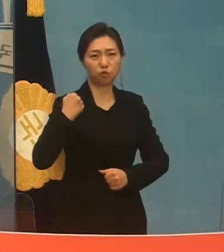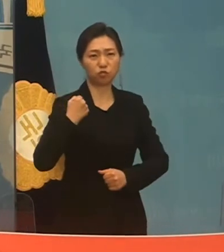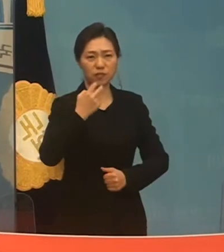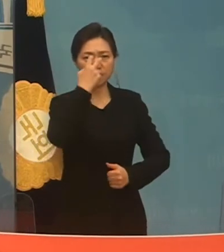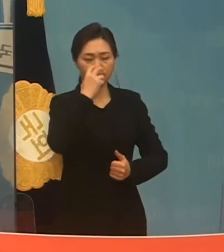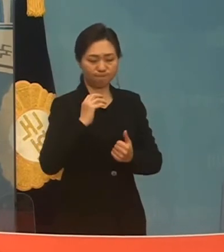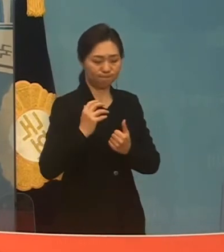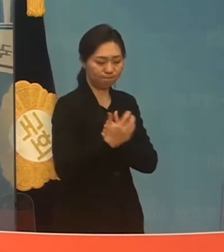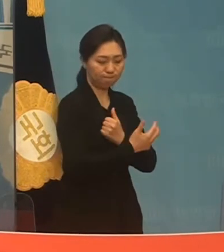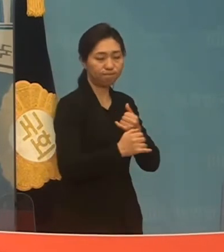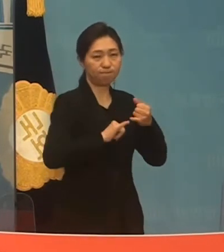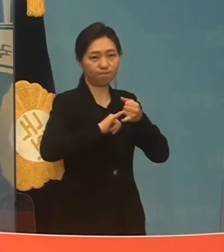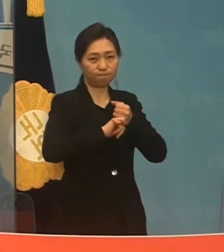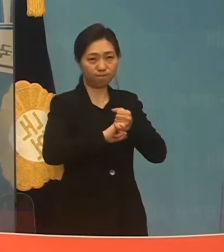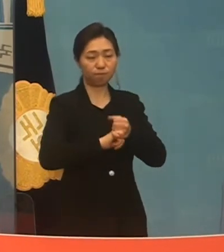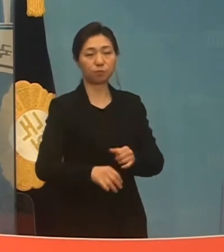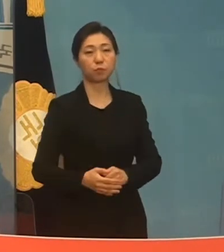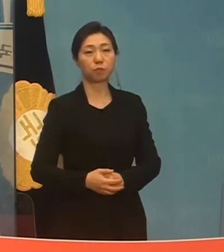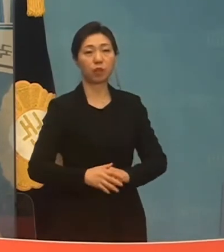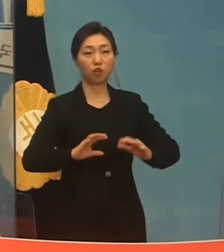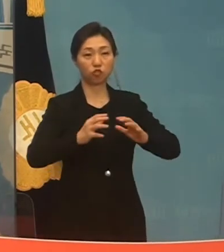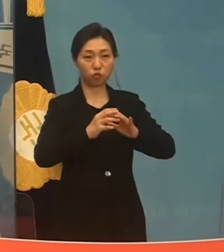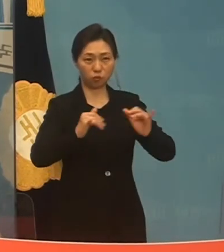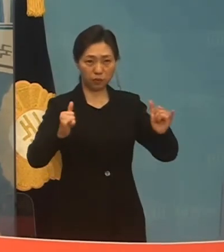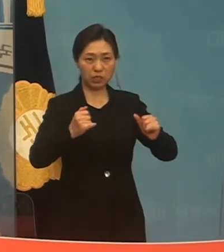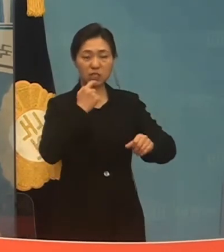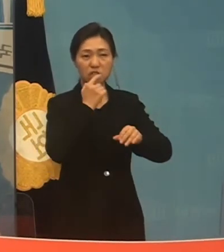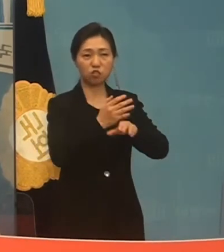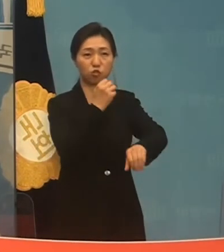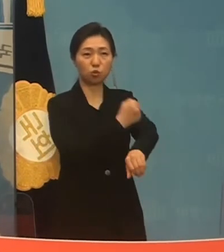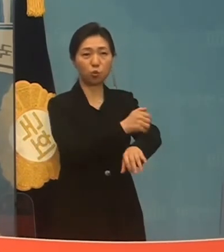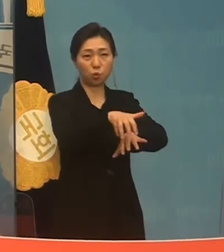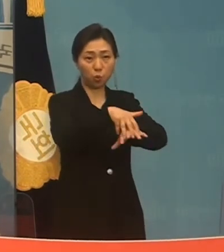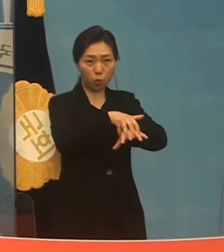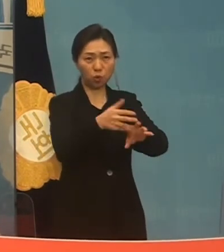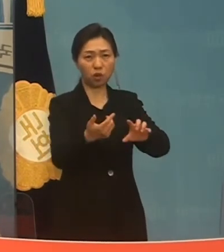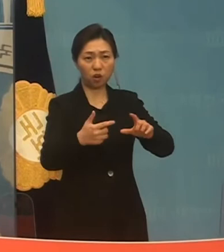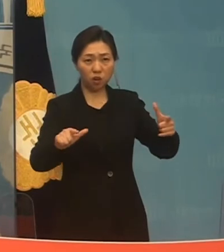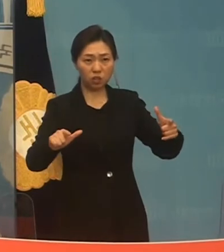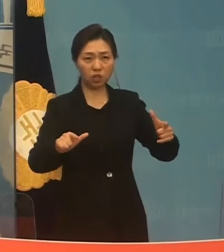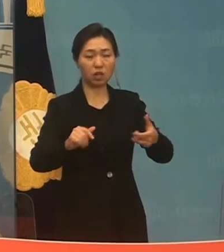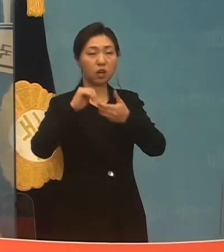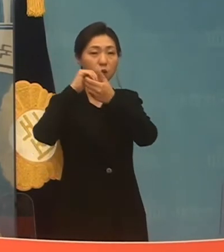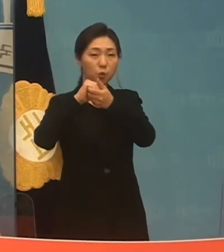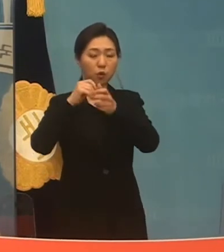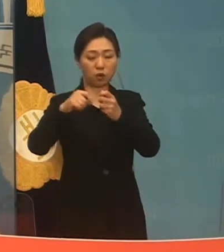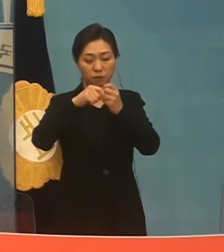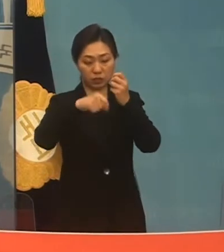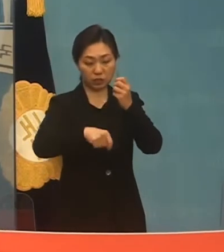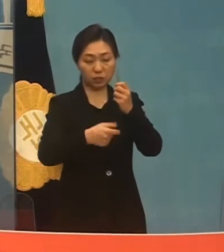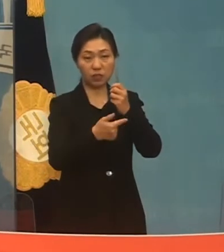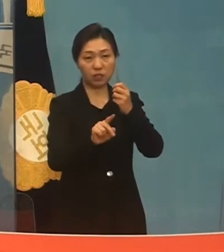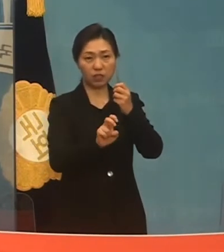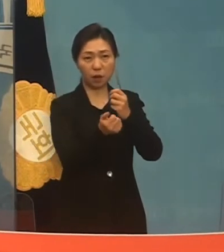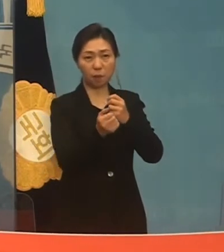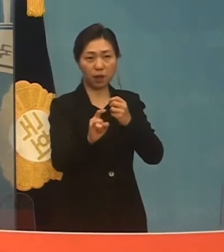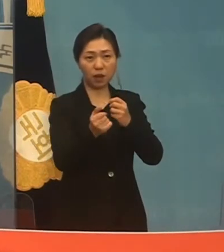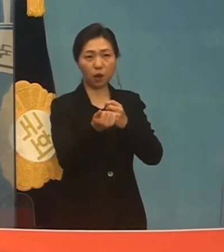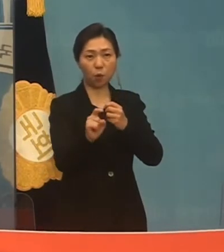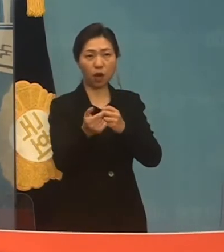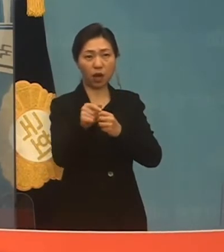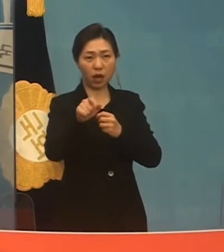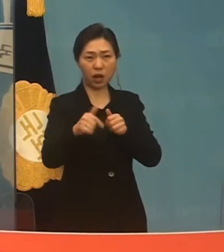이미 전국의 노동자 농민 민중이 농협과 농협의 자회사 남해학 노동자 집단